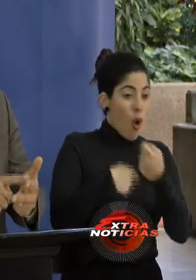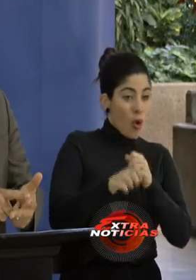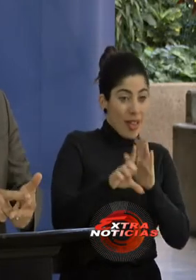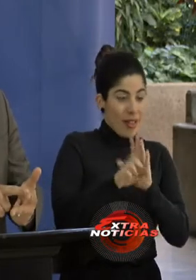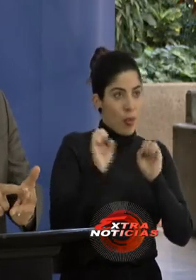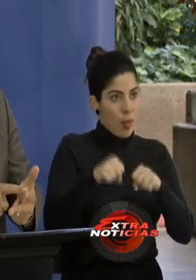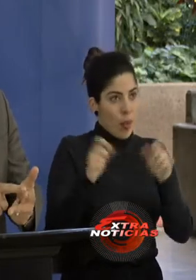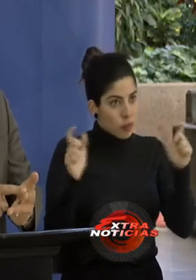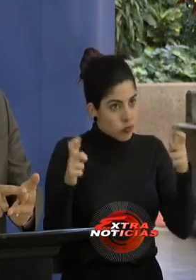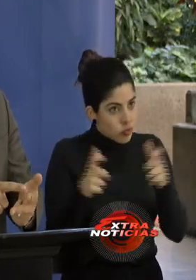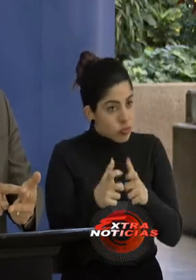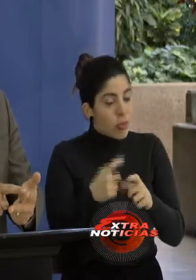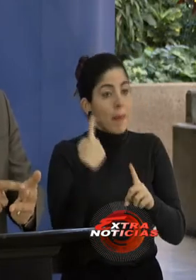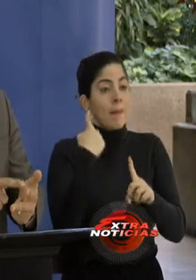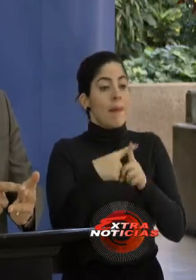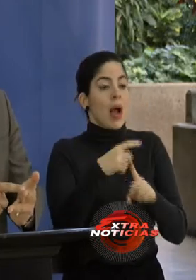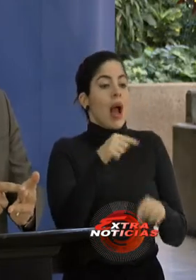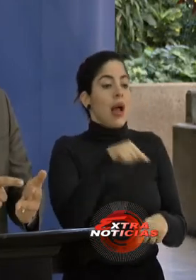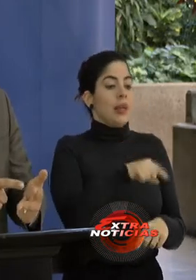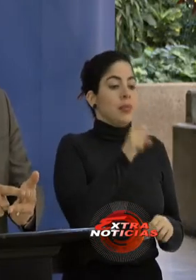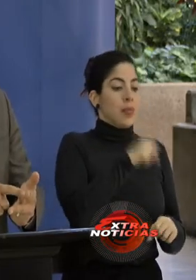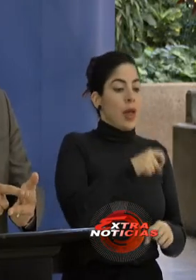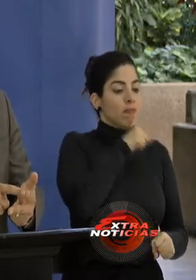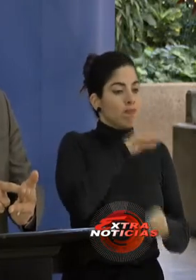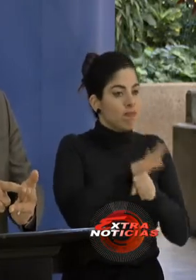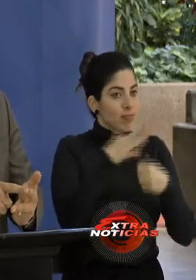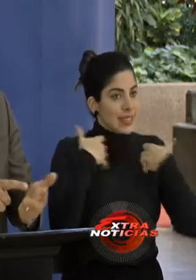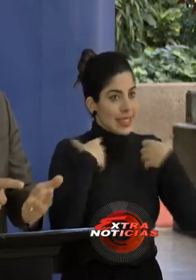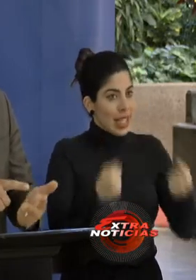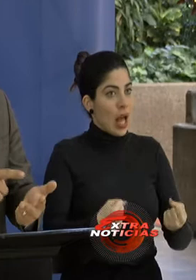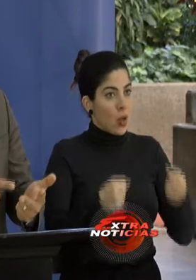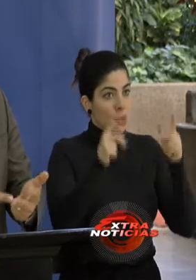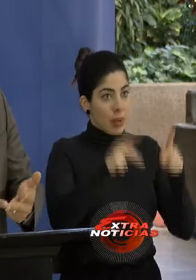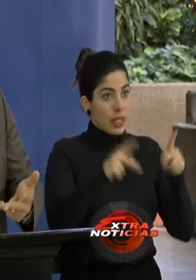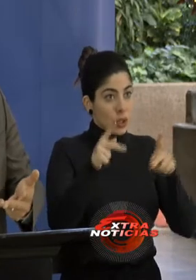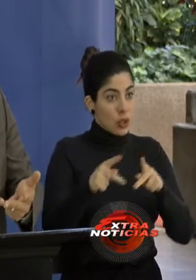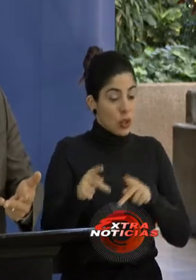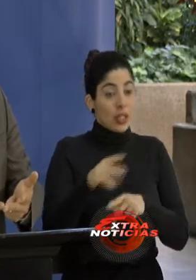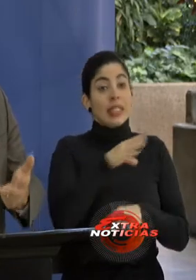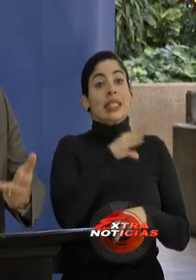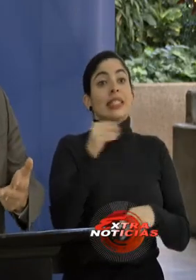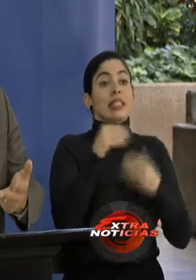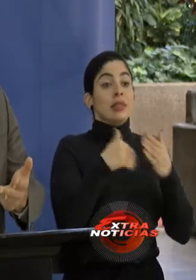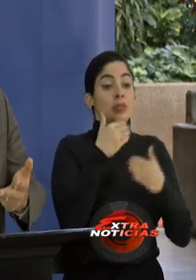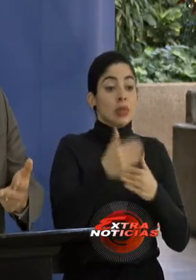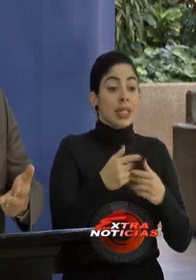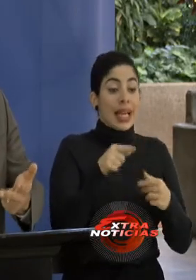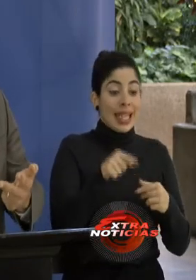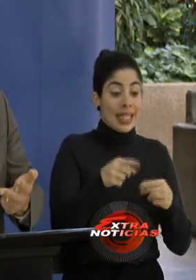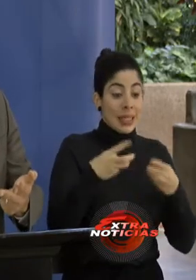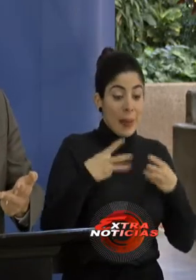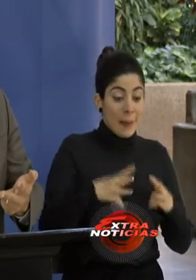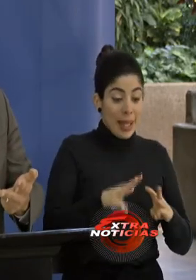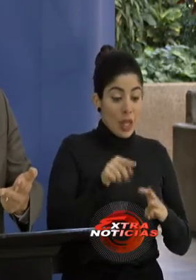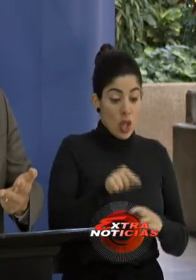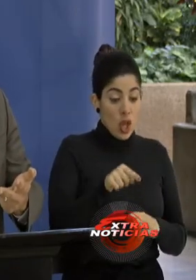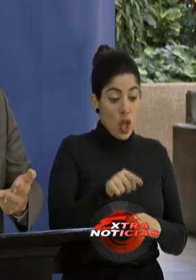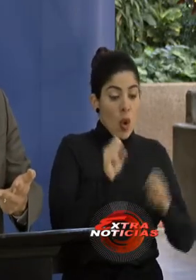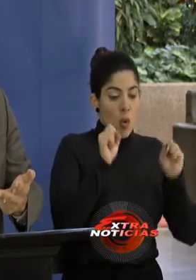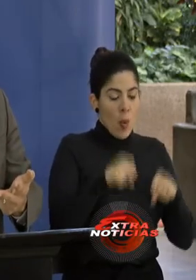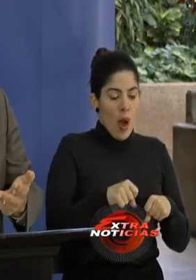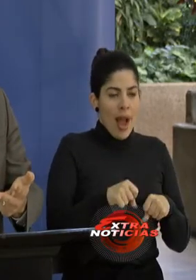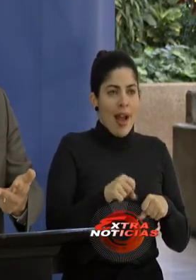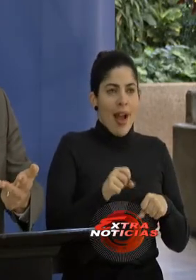para garantizarla la salud de la ciudadanía y luego que el mecanismo sea lo